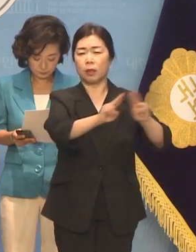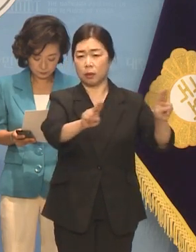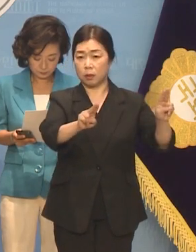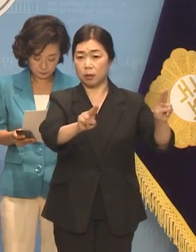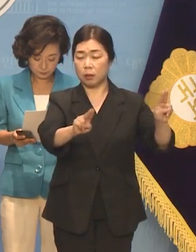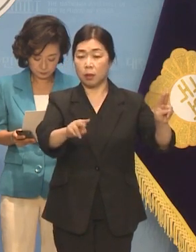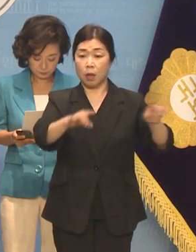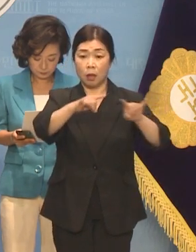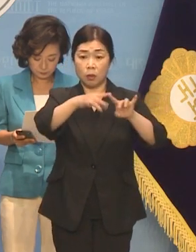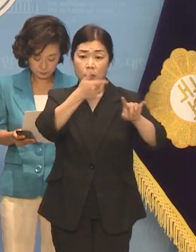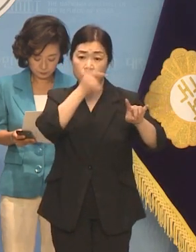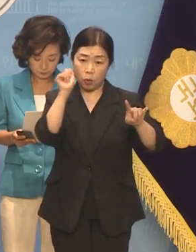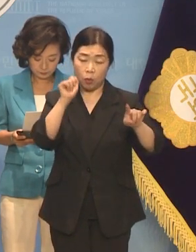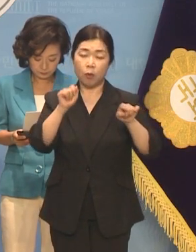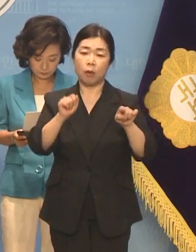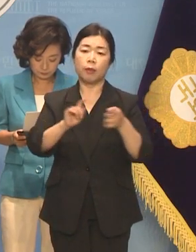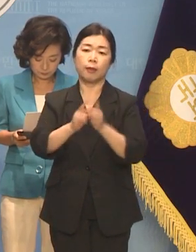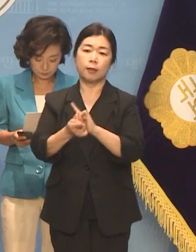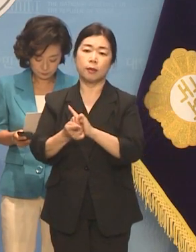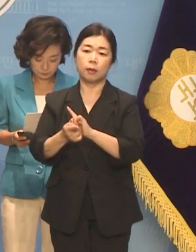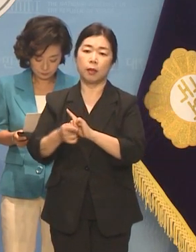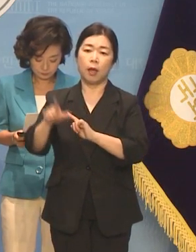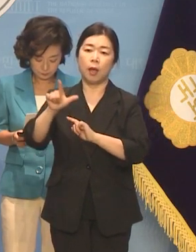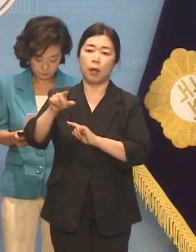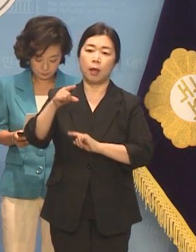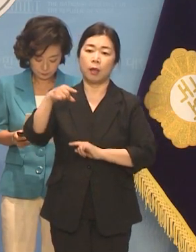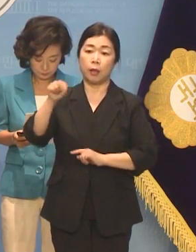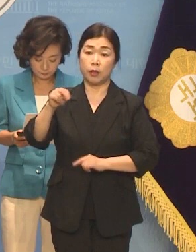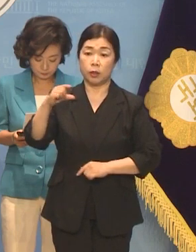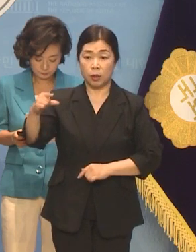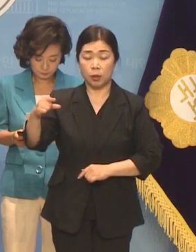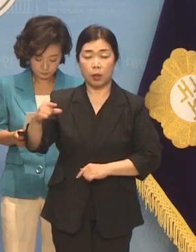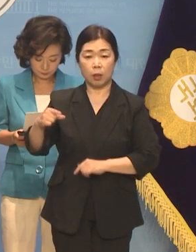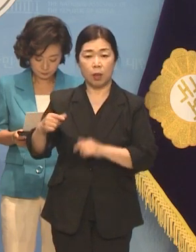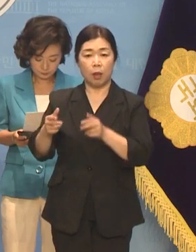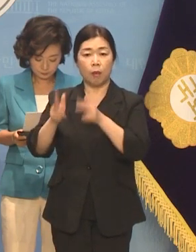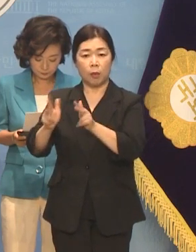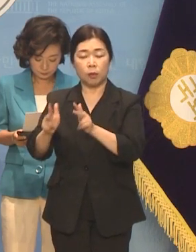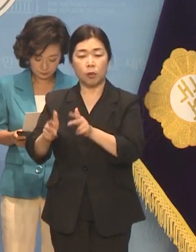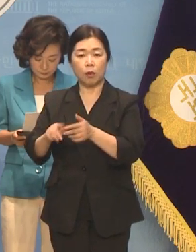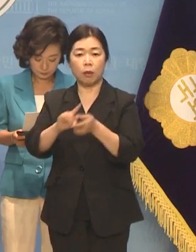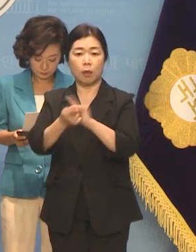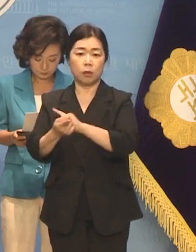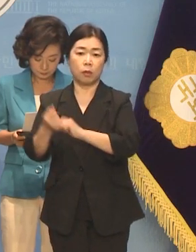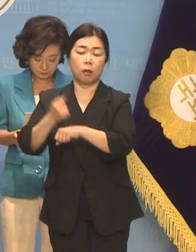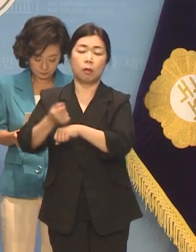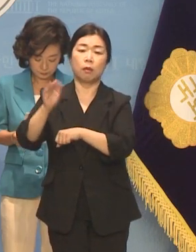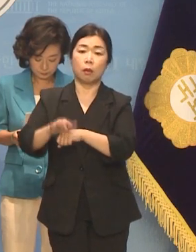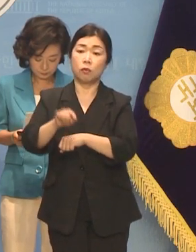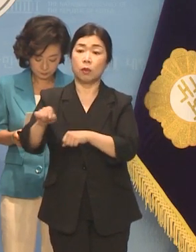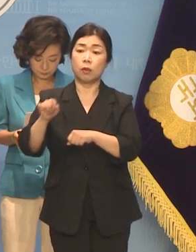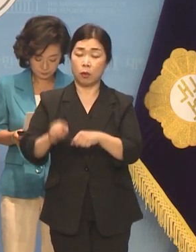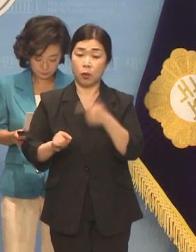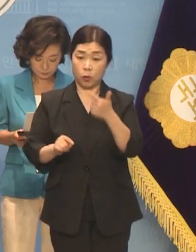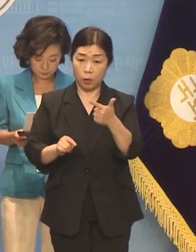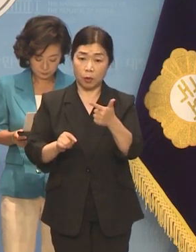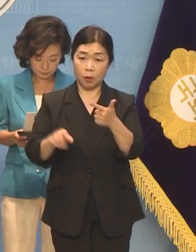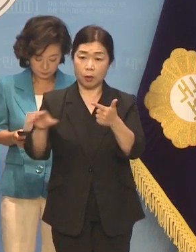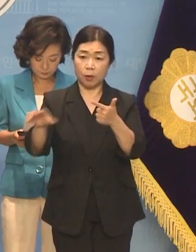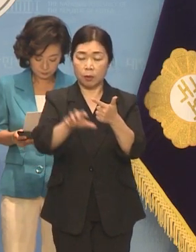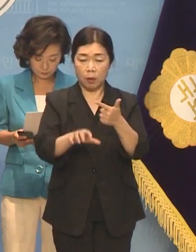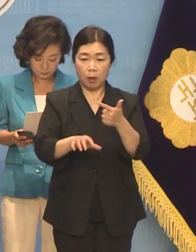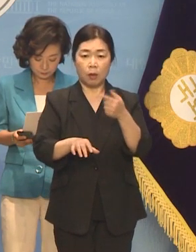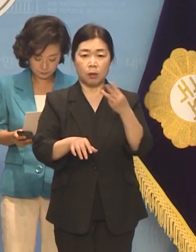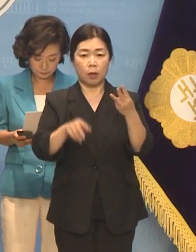부족한 전력만큼 LNG 발전소로 대체할 계획인데 이 중 6기, 3기가와트